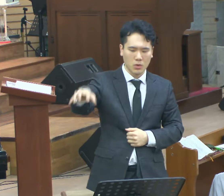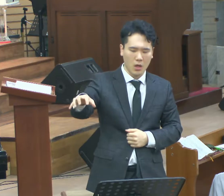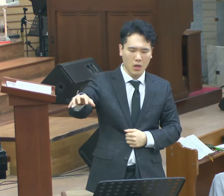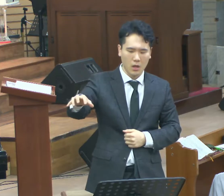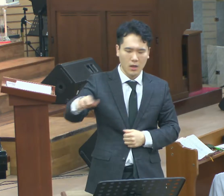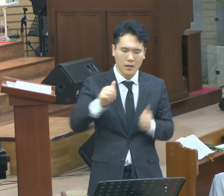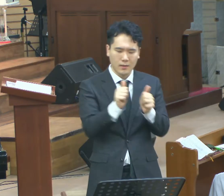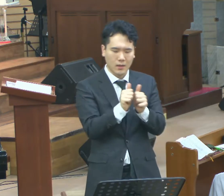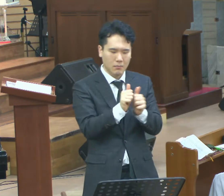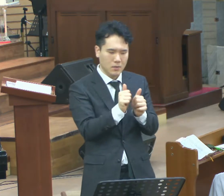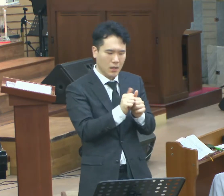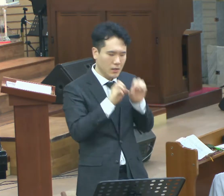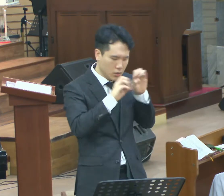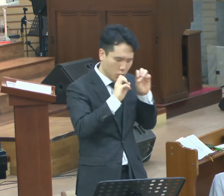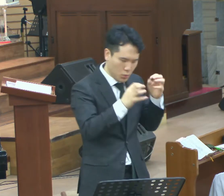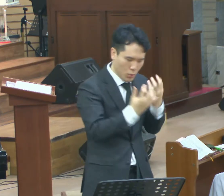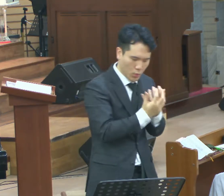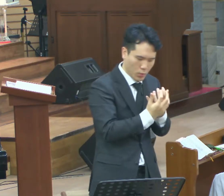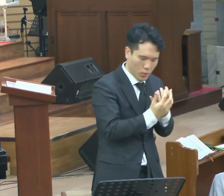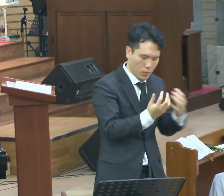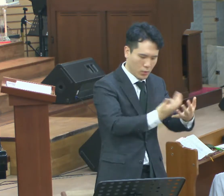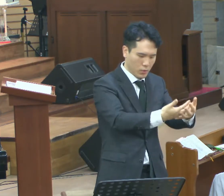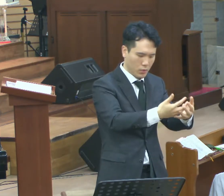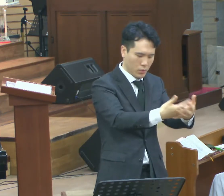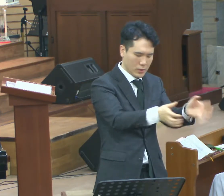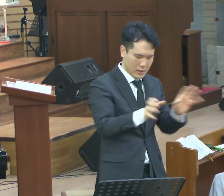교회를 세웠어요. 그리고 우리 교회 교육전사님